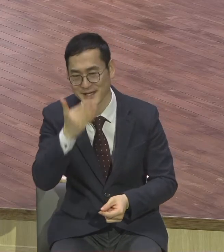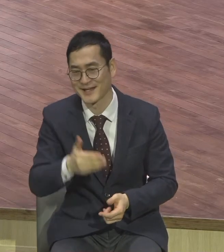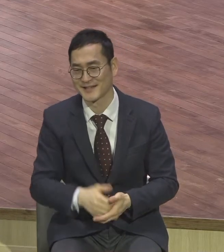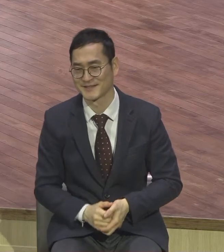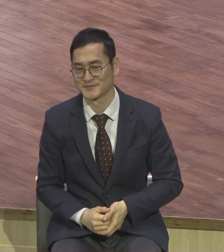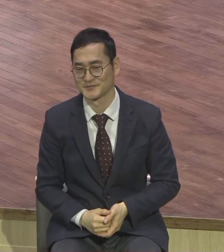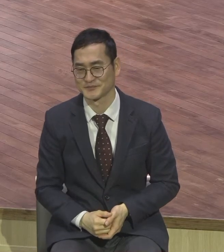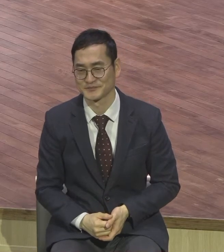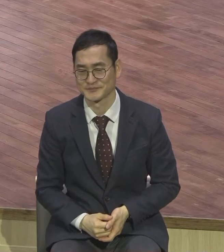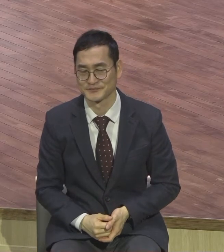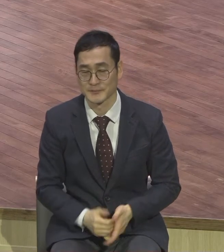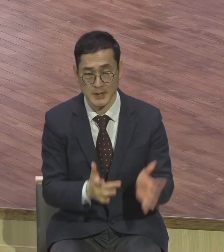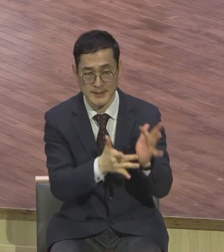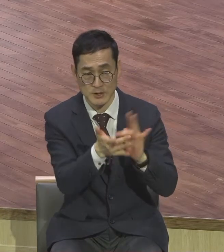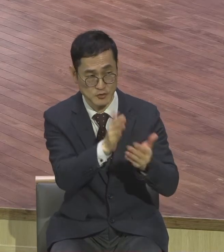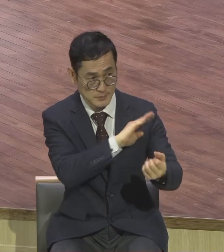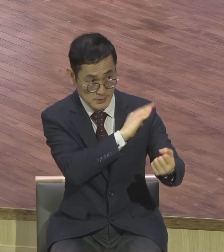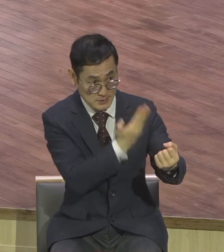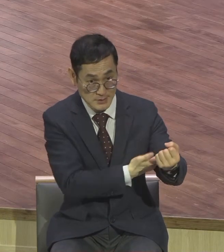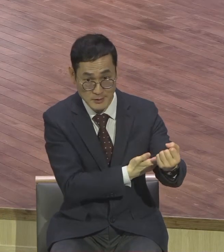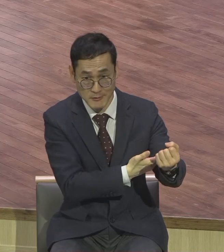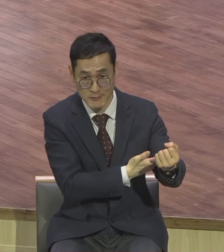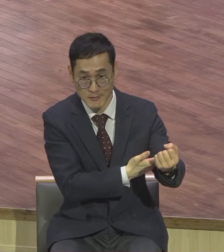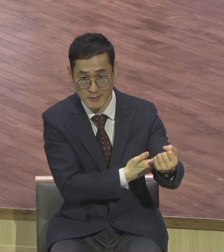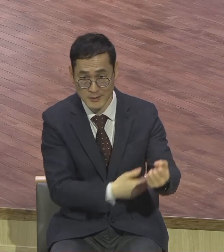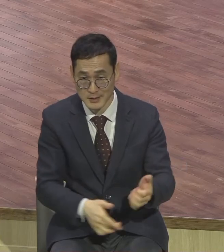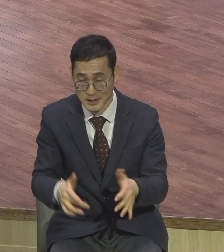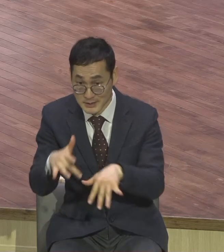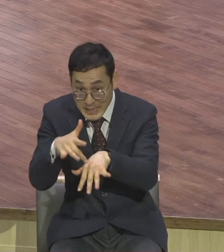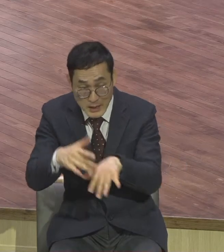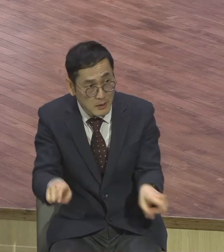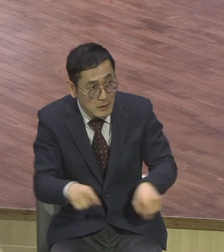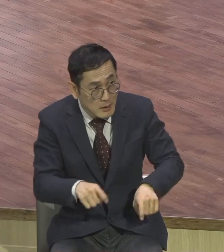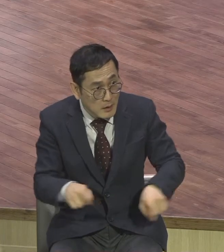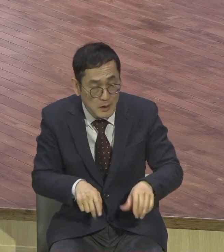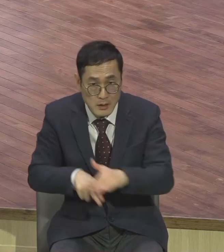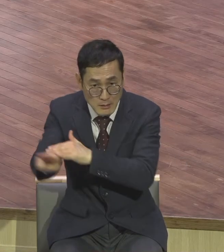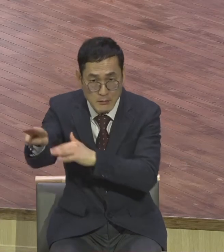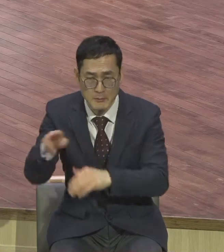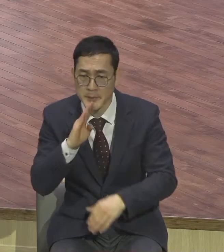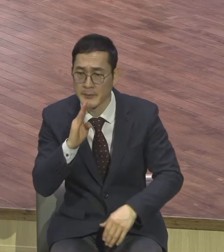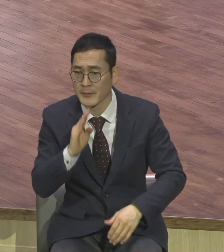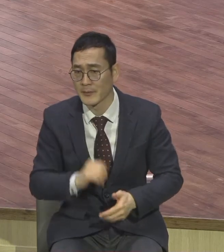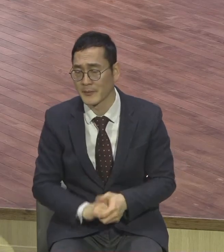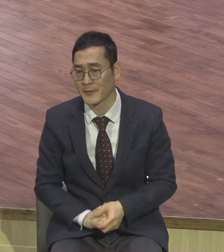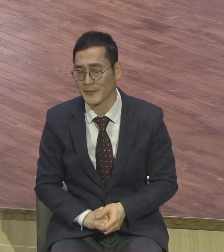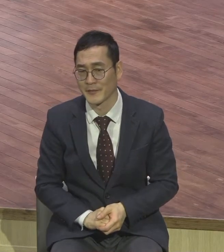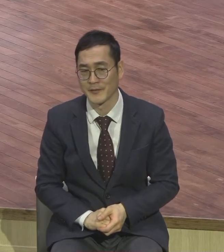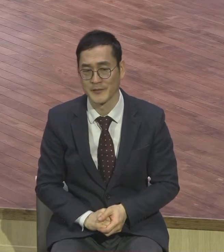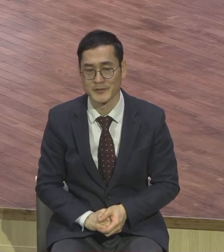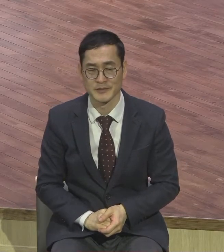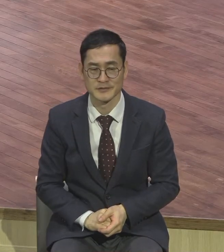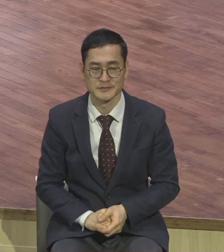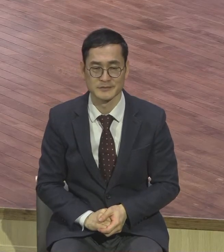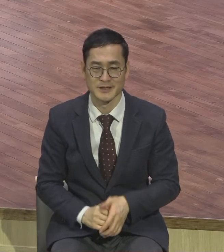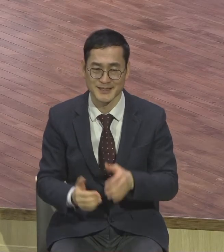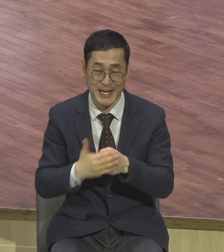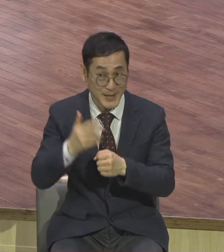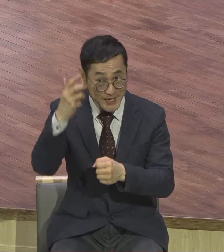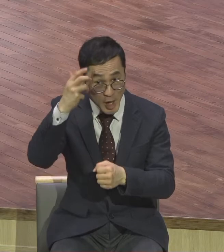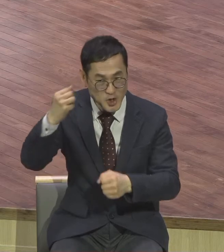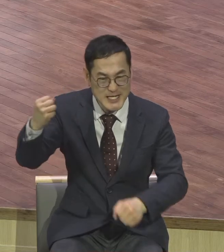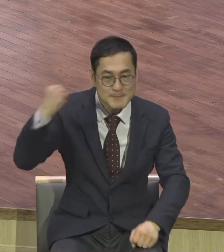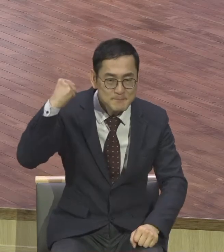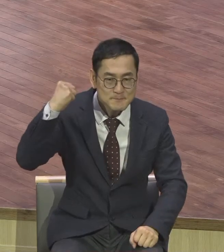예수님의 건넝 앞에 귀신은 꼼짝 못하고 쫓겨나갈 수밖에 없지요. 그래서요. 영권이